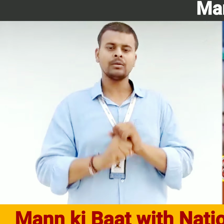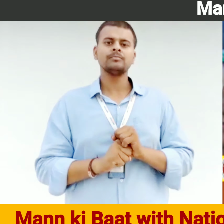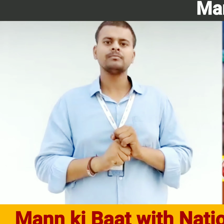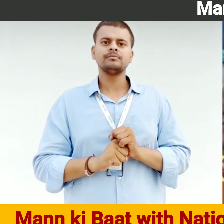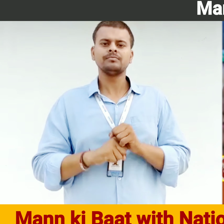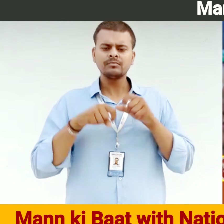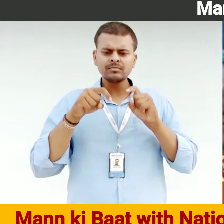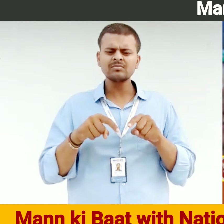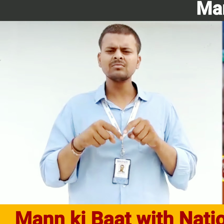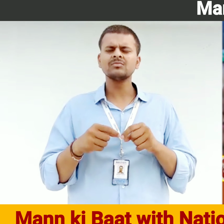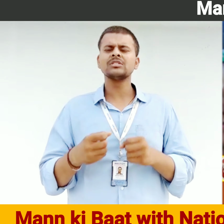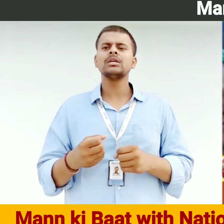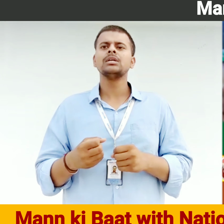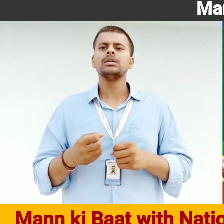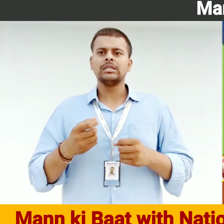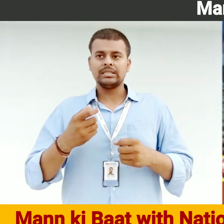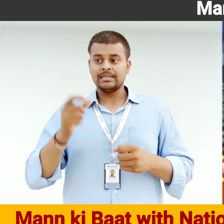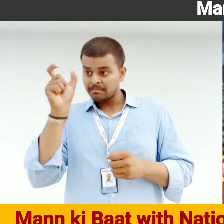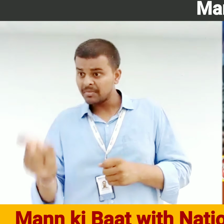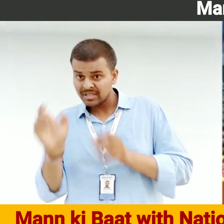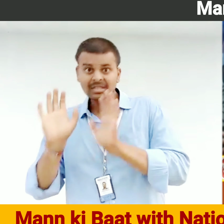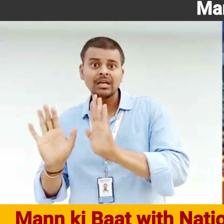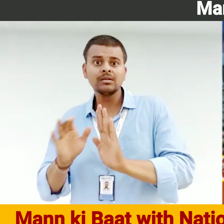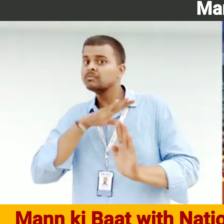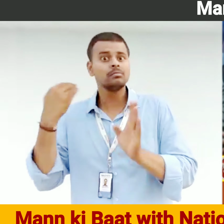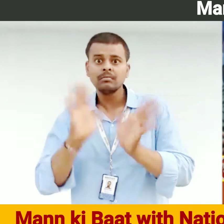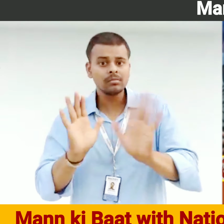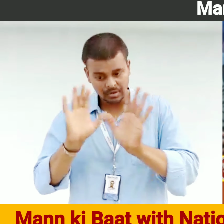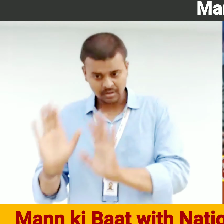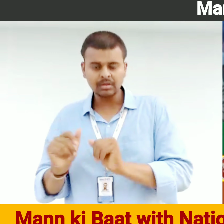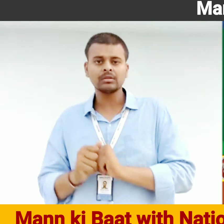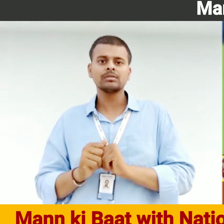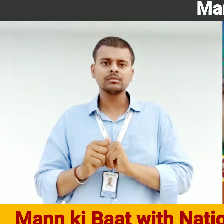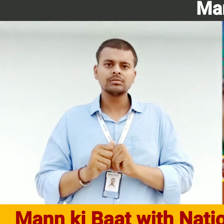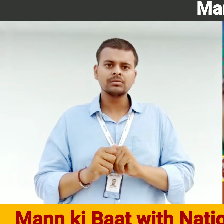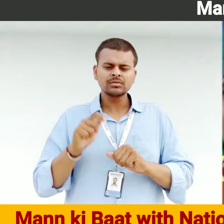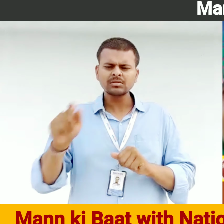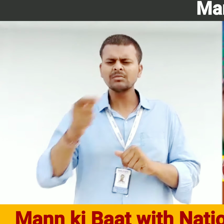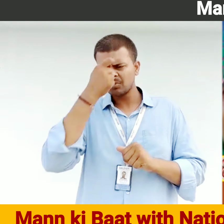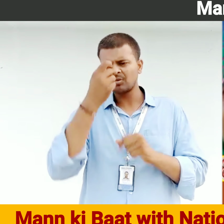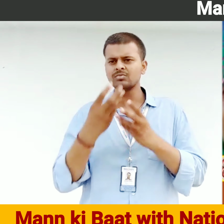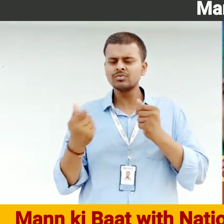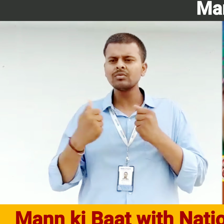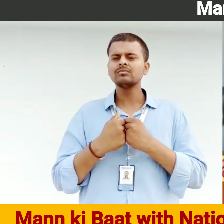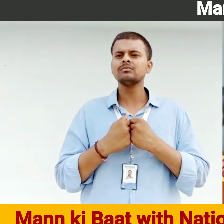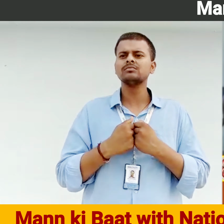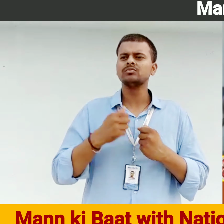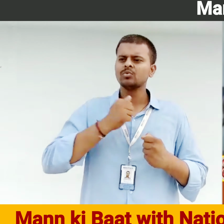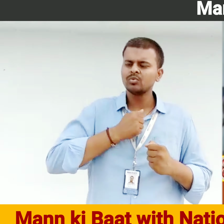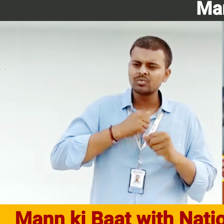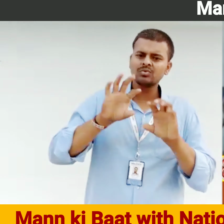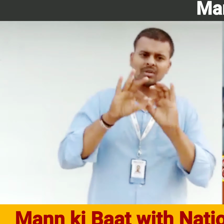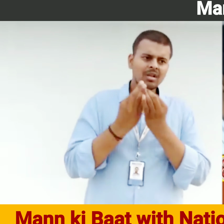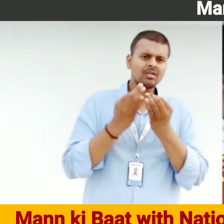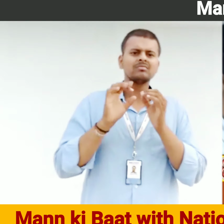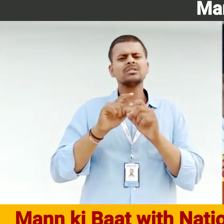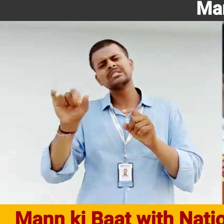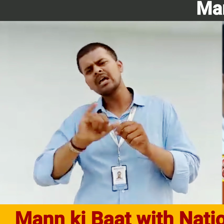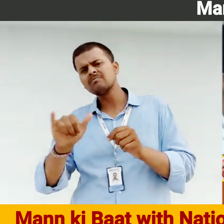है। ये कहानियां जीते जागते इंसानों की है। दुख तकलीफ से मुक्त